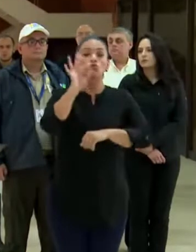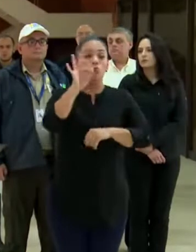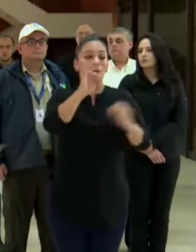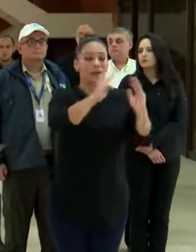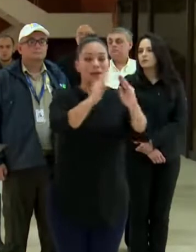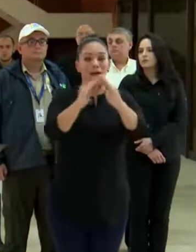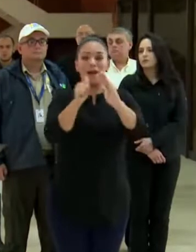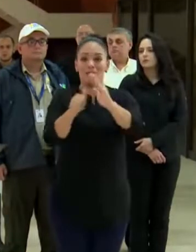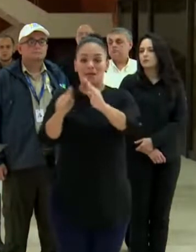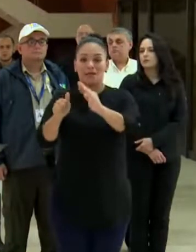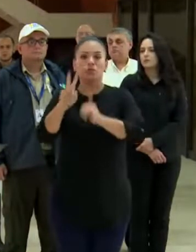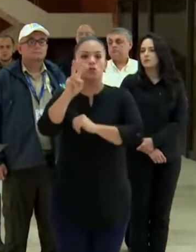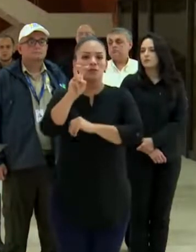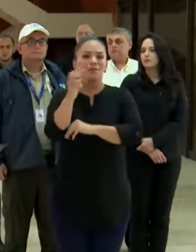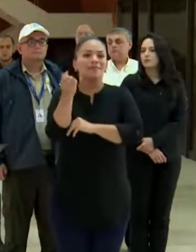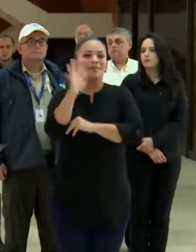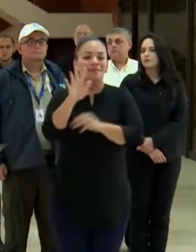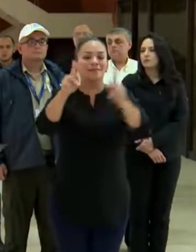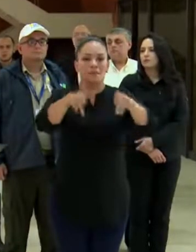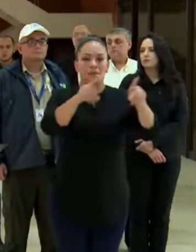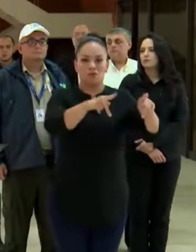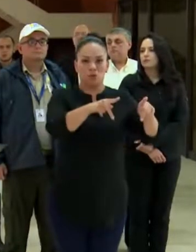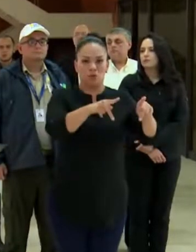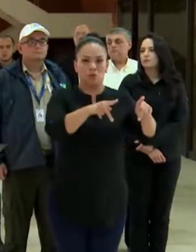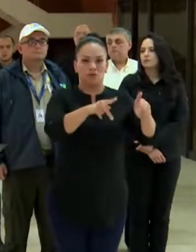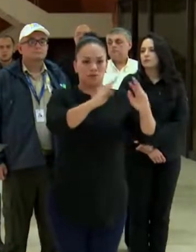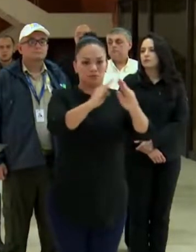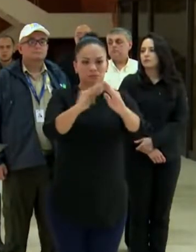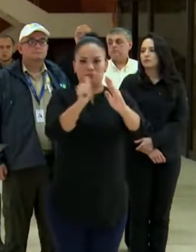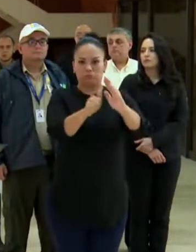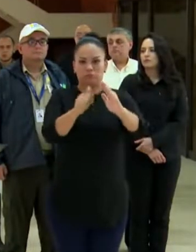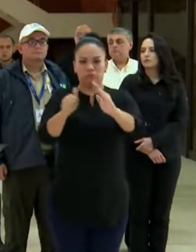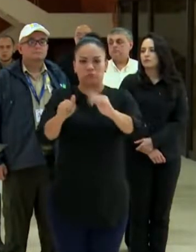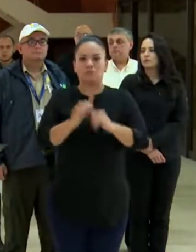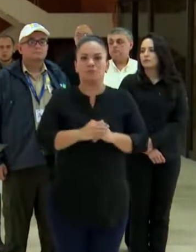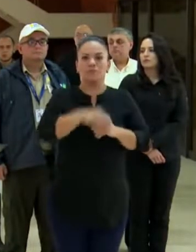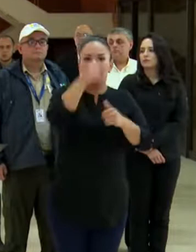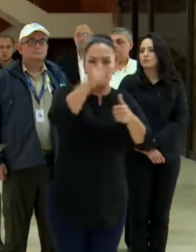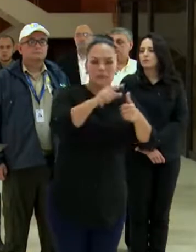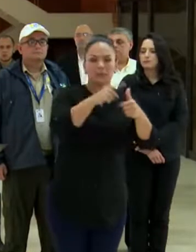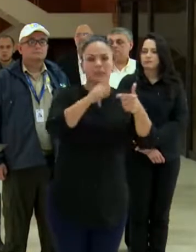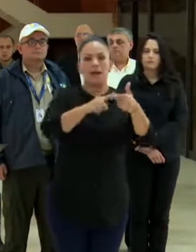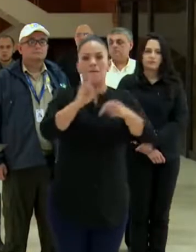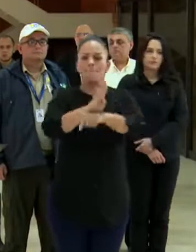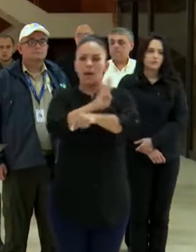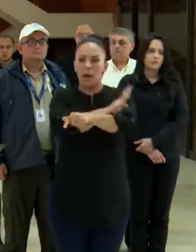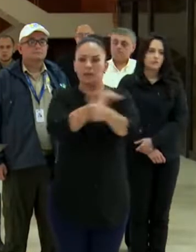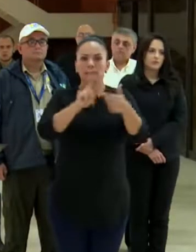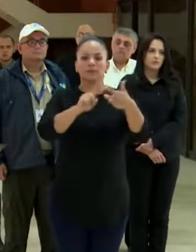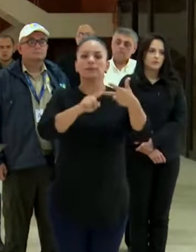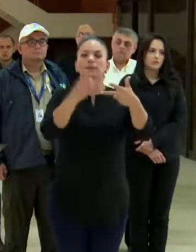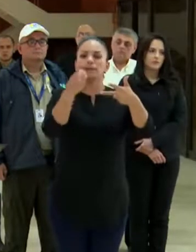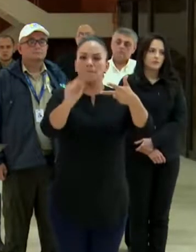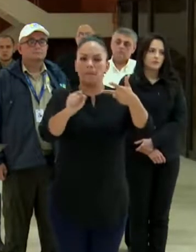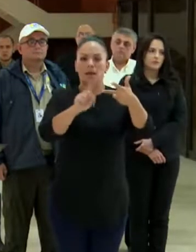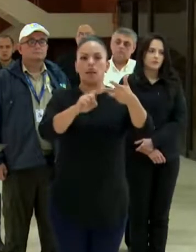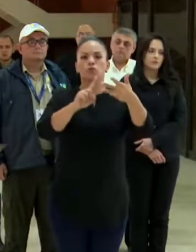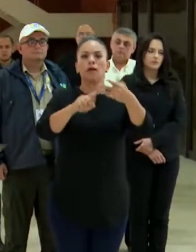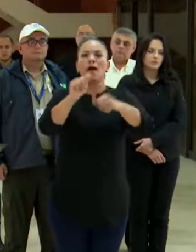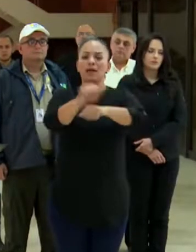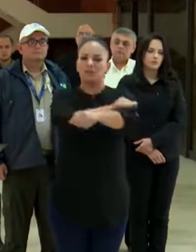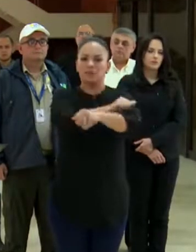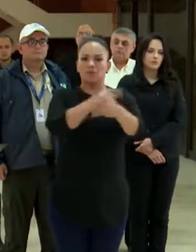con 215 personas en localidades como Grecia, Bagaces, Desamparados,